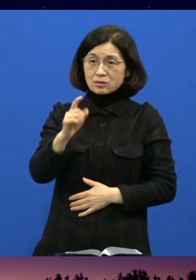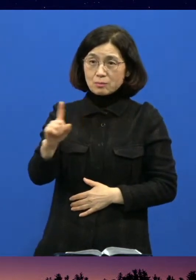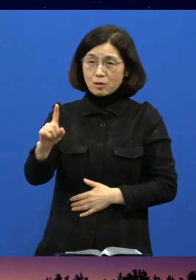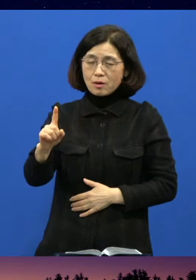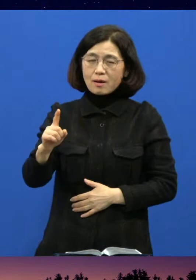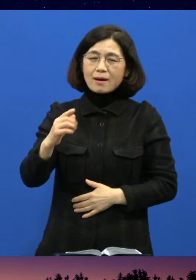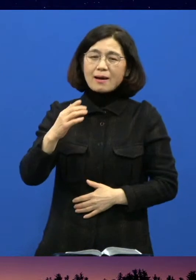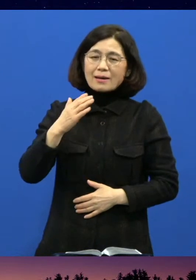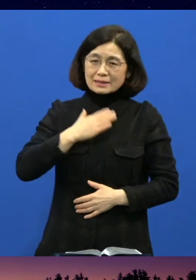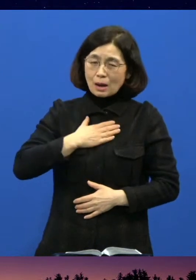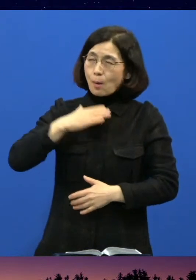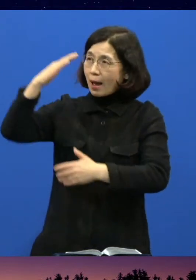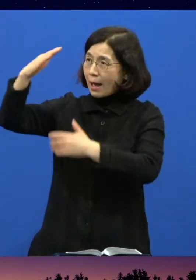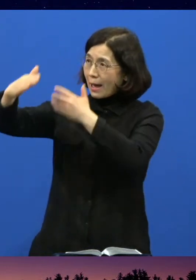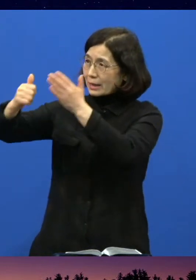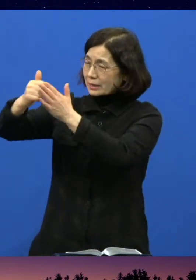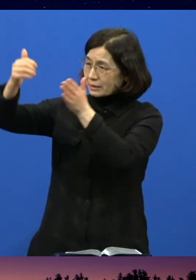거예요.